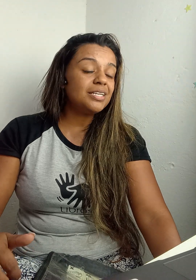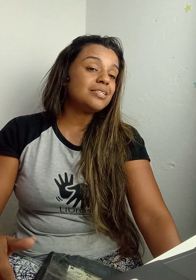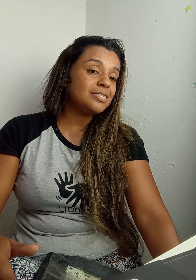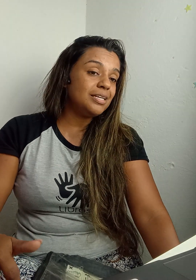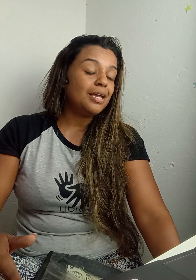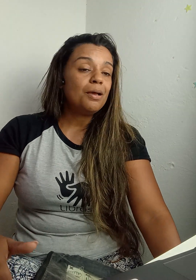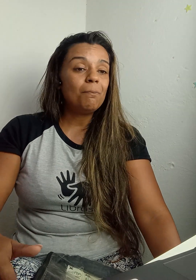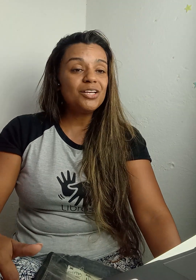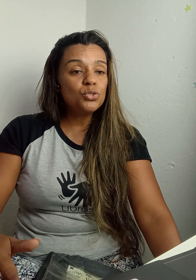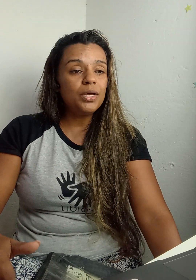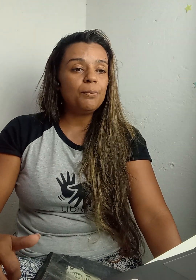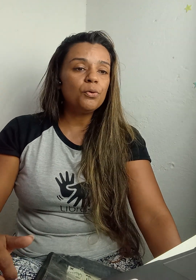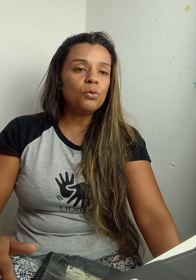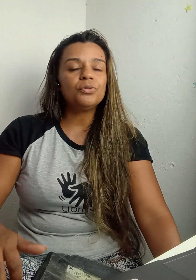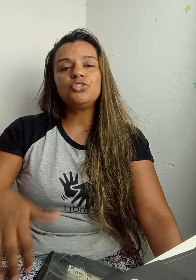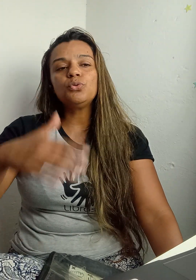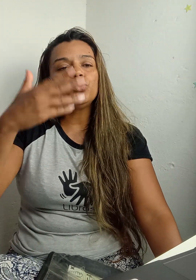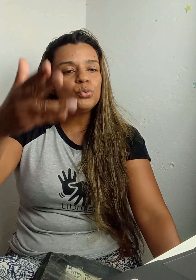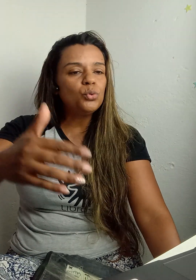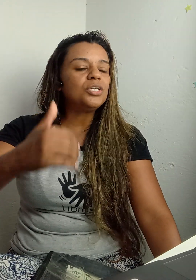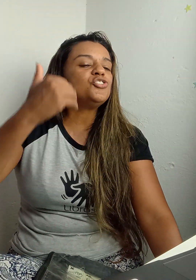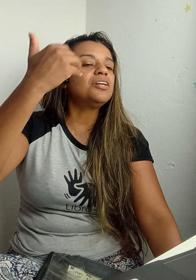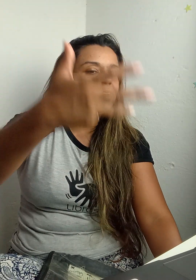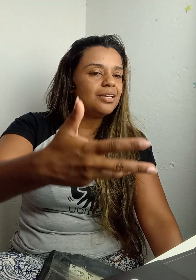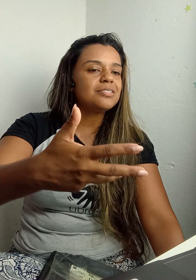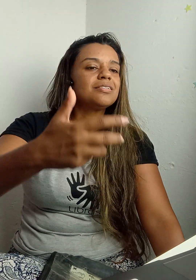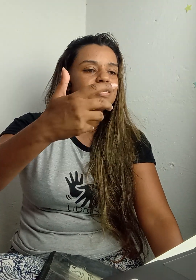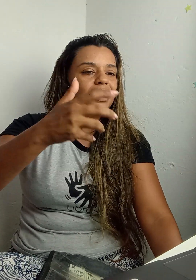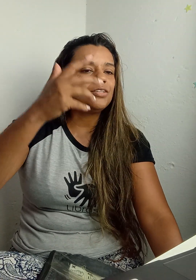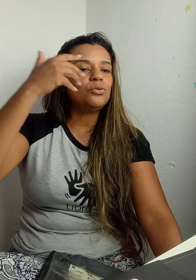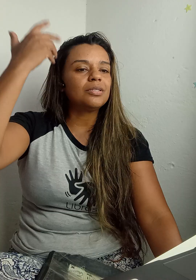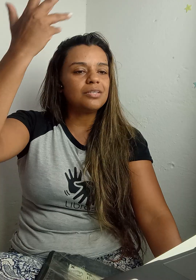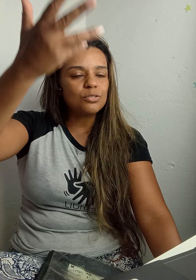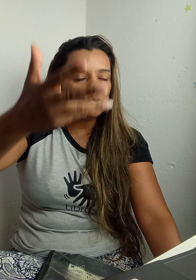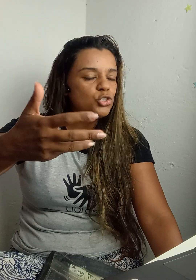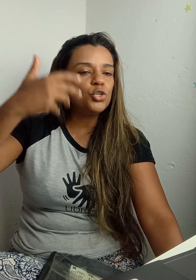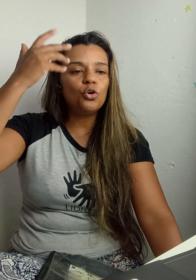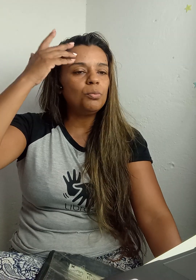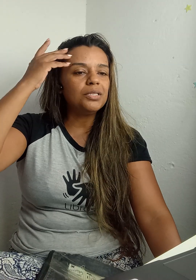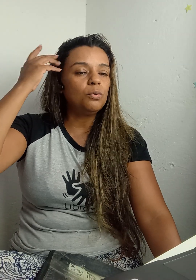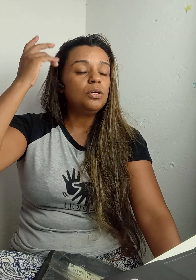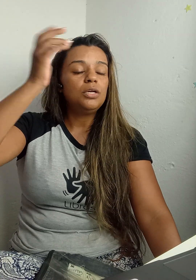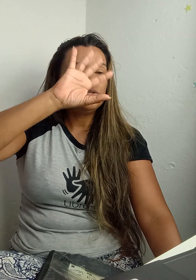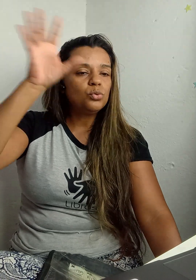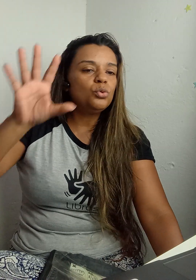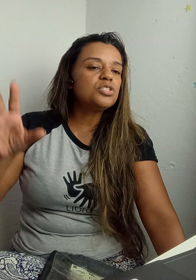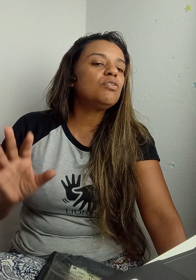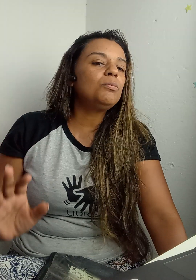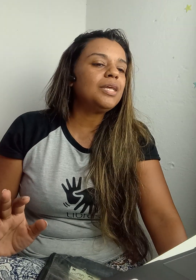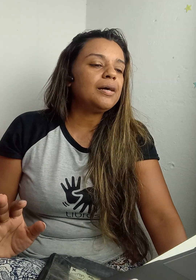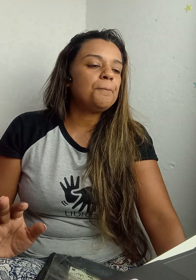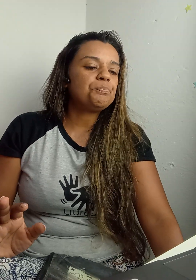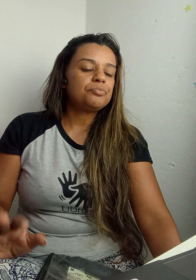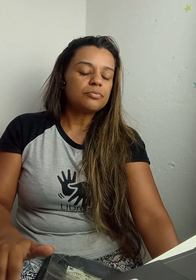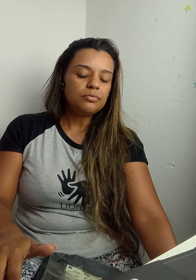ser? Sim, mas não é por conta de cultura, de crenças, tá? Da questão do idioma, então tudo isso vai mudar,